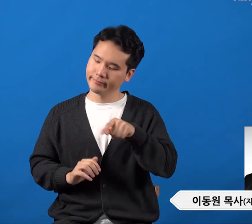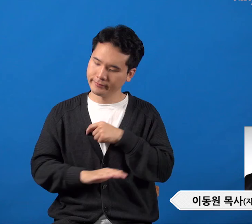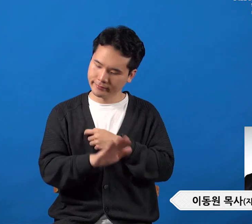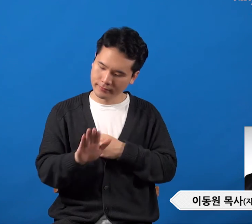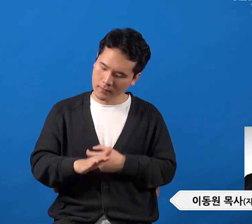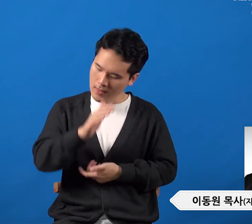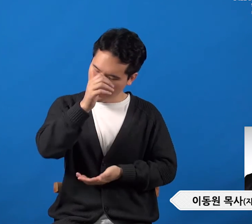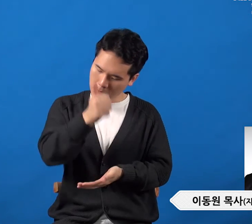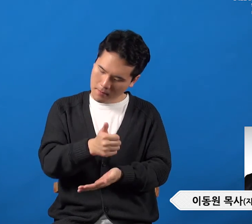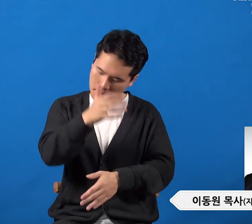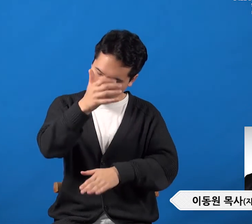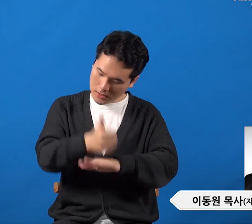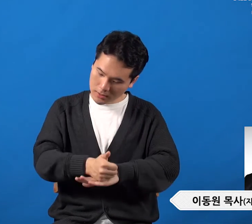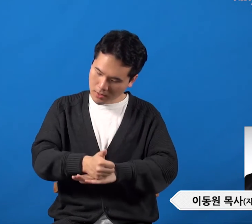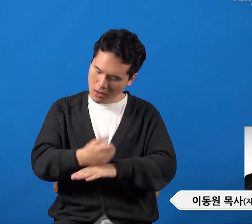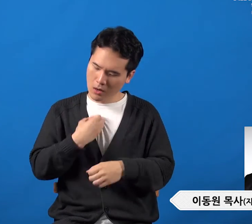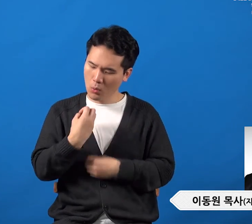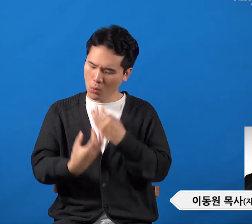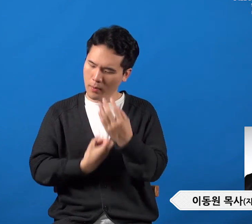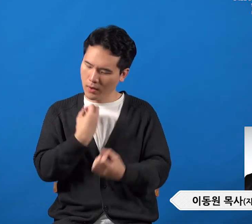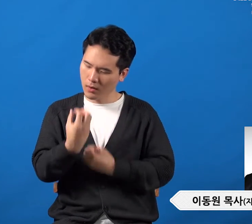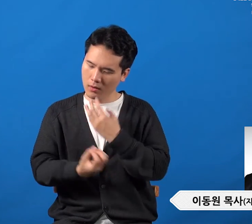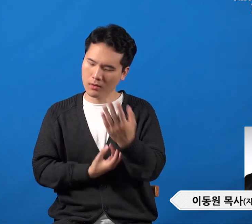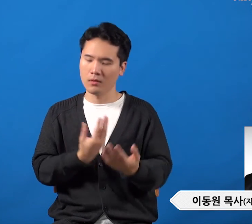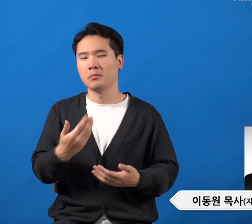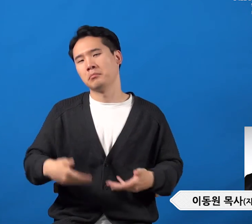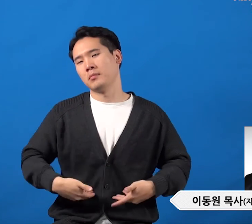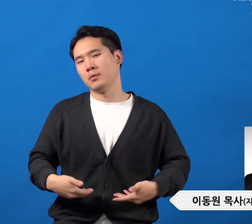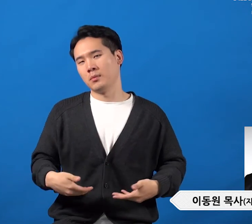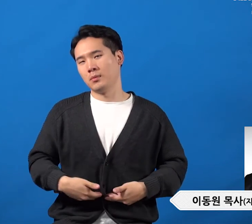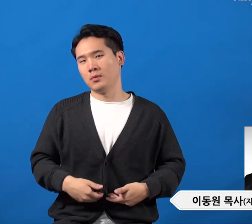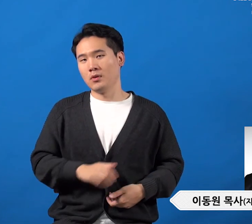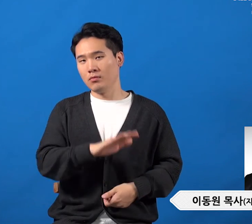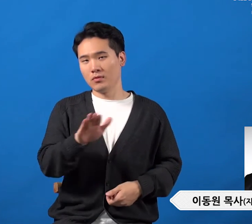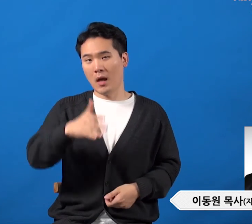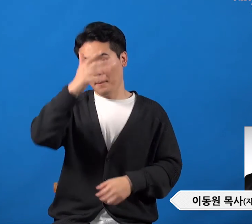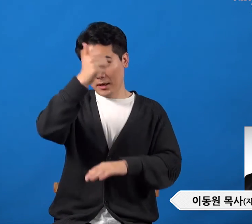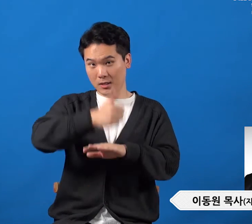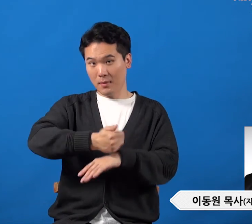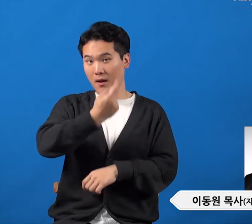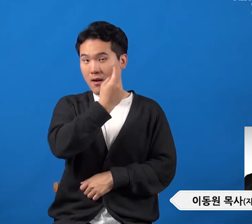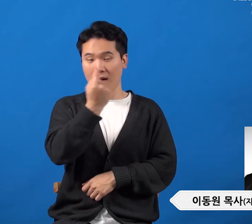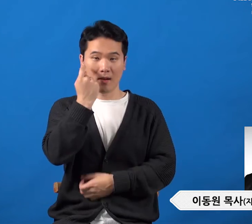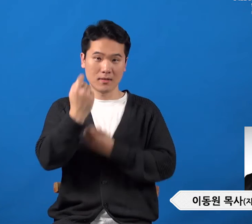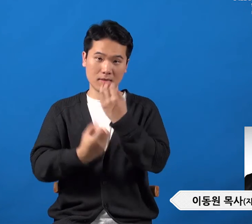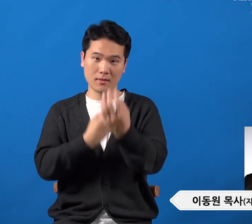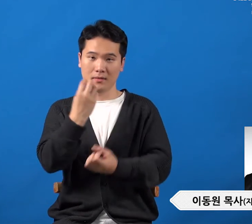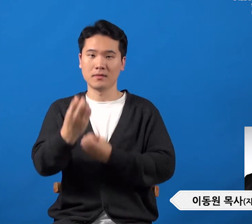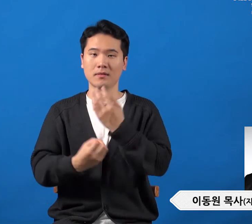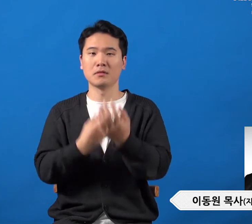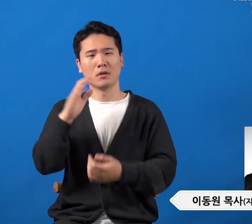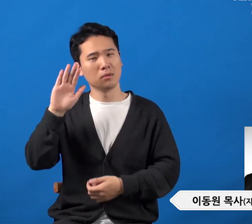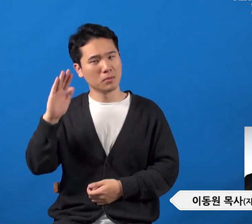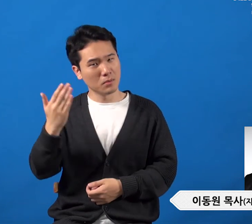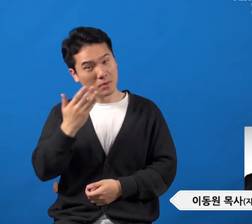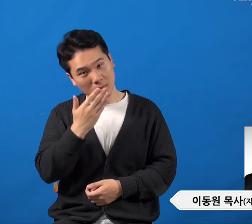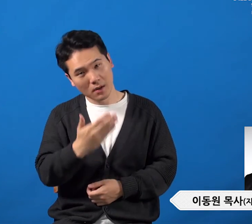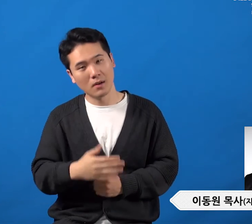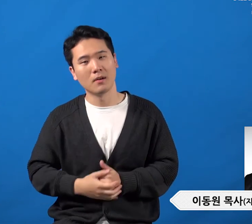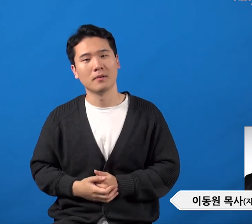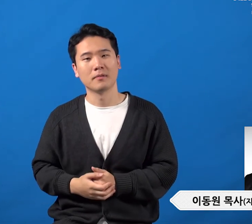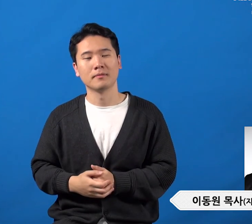이것이 우리의 마지막 고백이 될 수가 있을까요? 이것이 우리의 마지막 간증이 될 수가 있을까요?